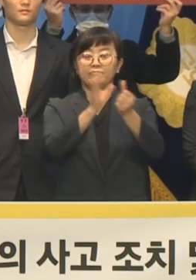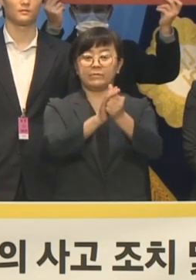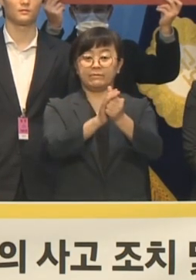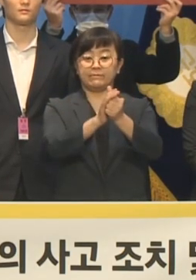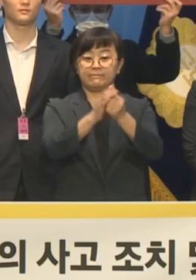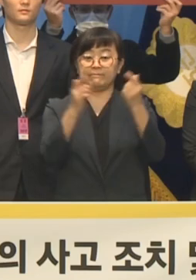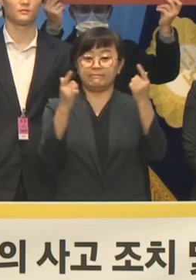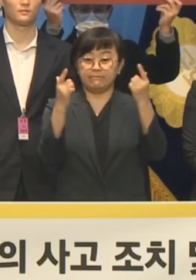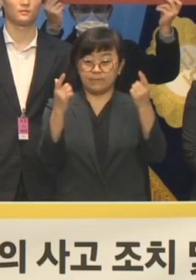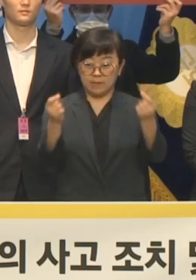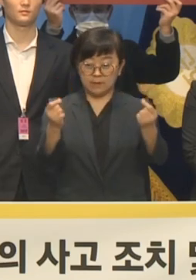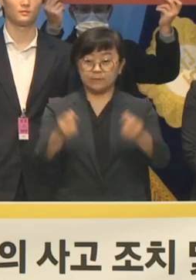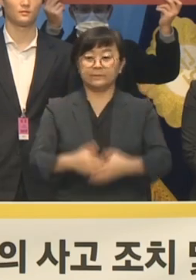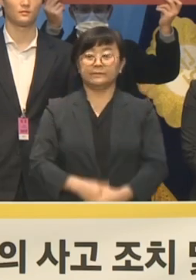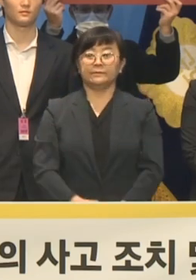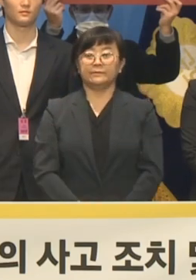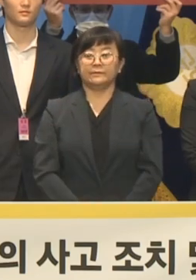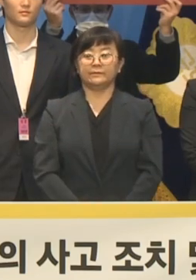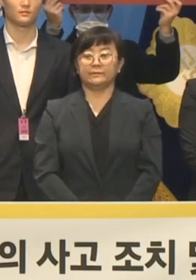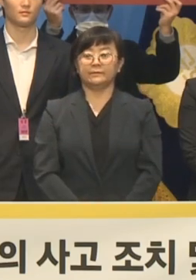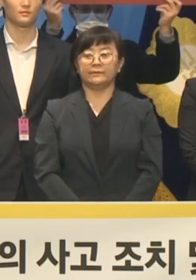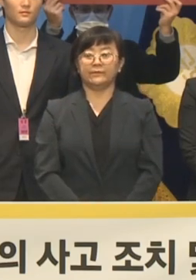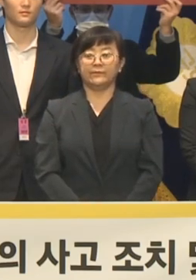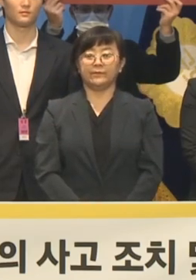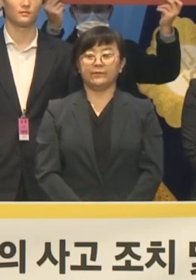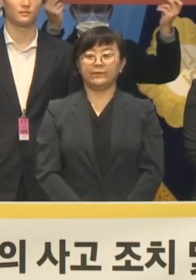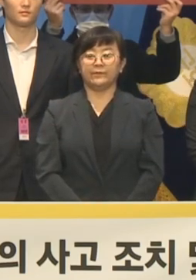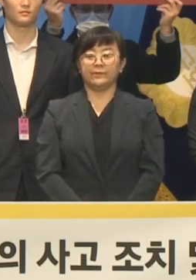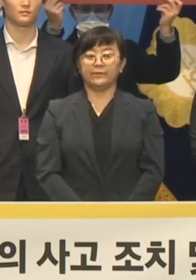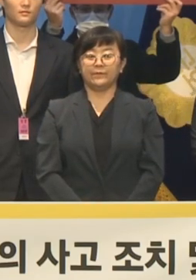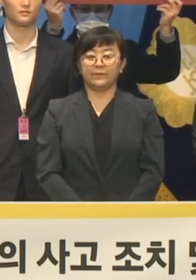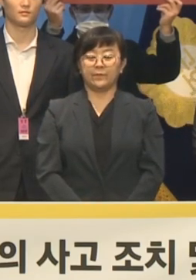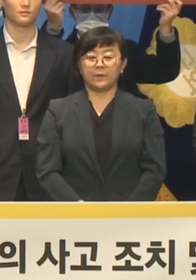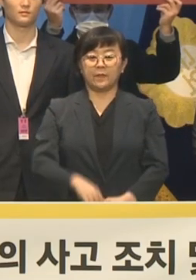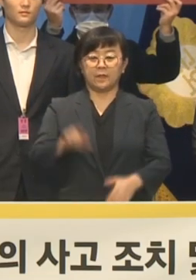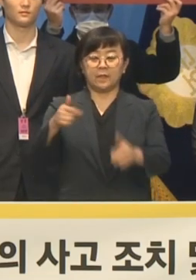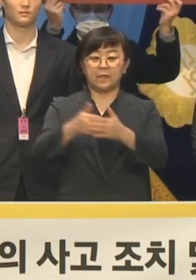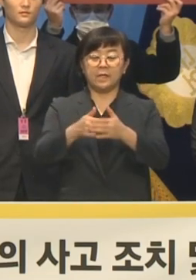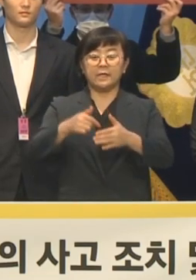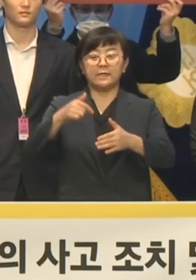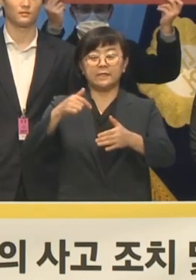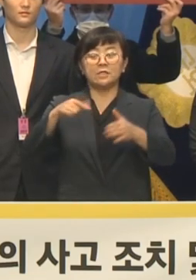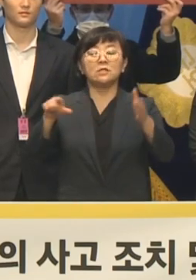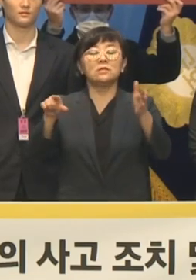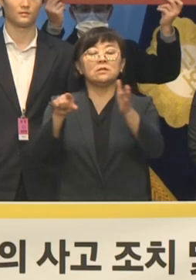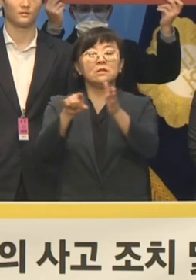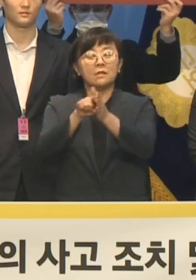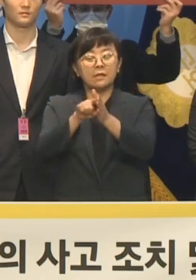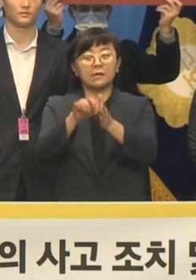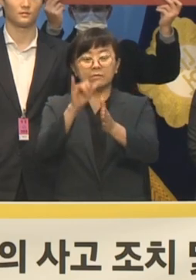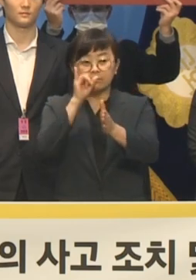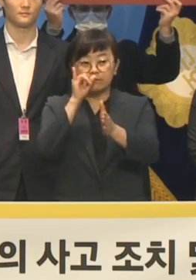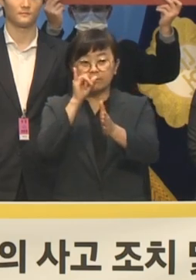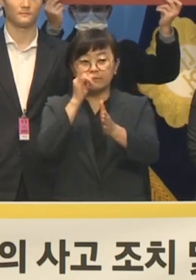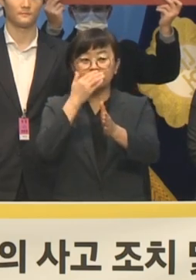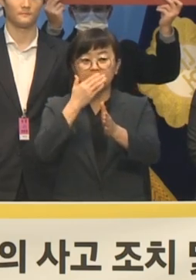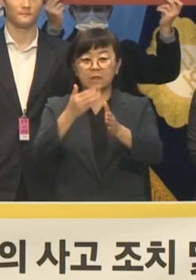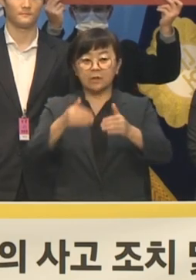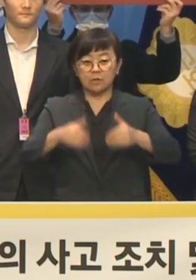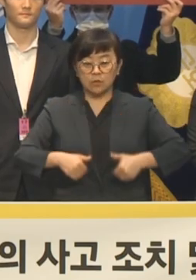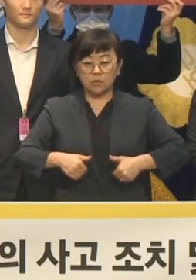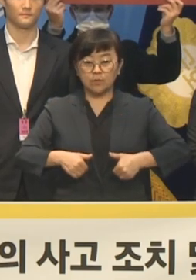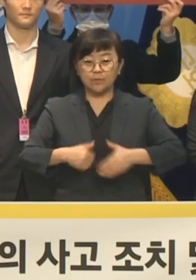것과 같습니다. 그만큼 깊은 신뢰 관계가 형성되어야 하고 빠른